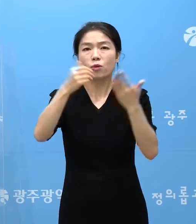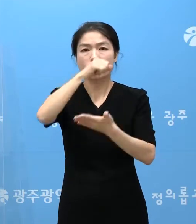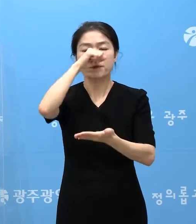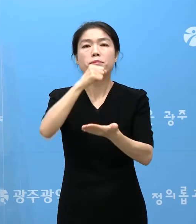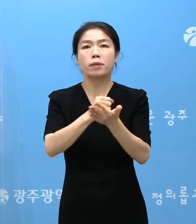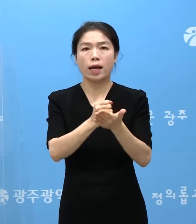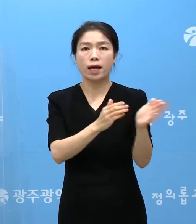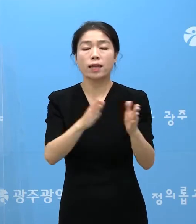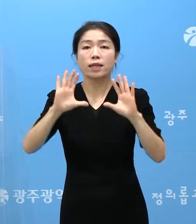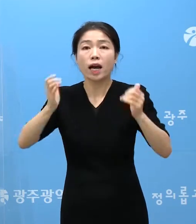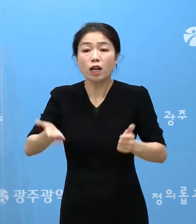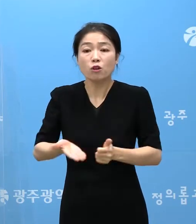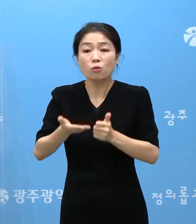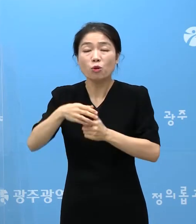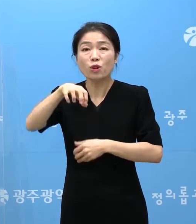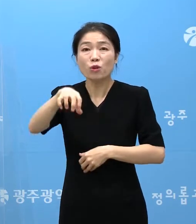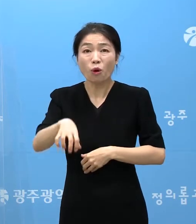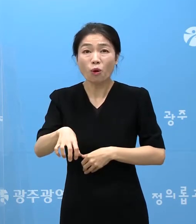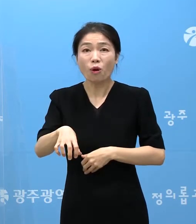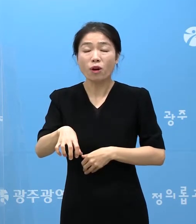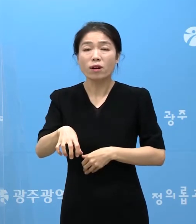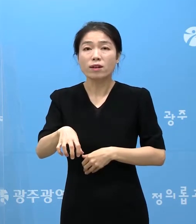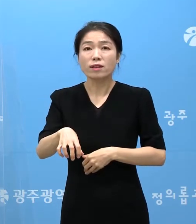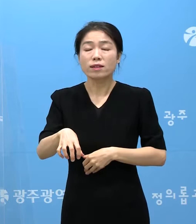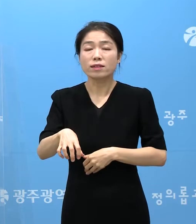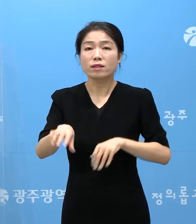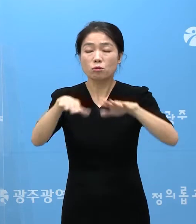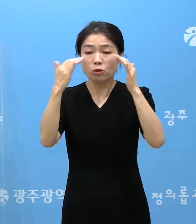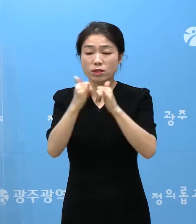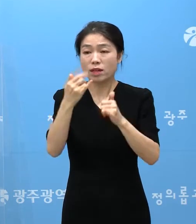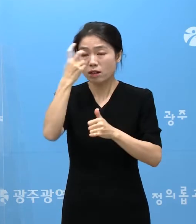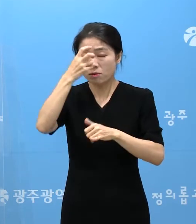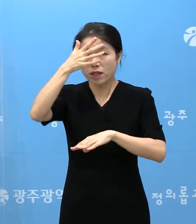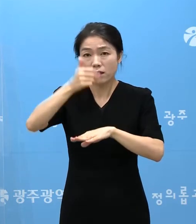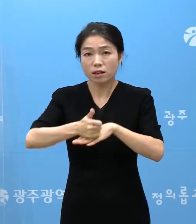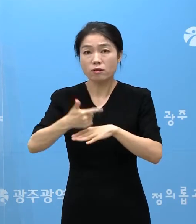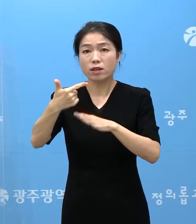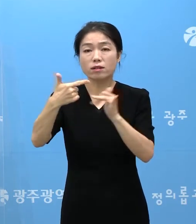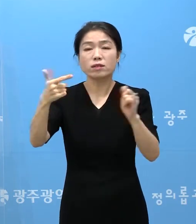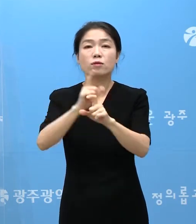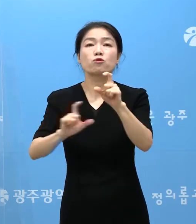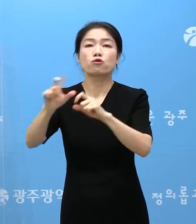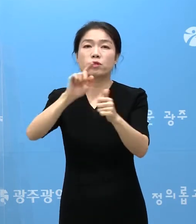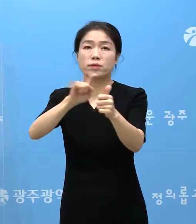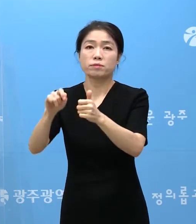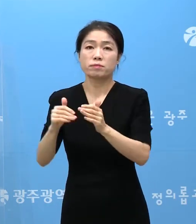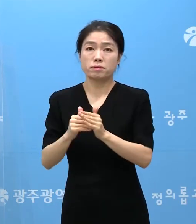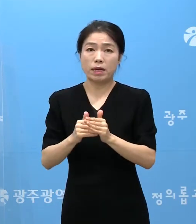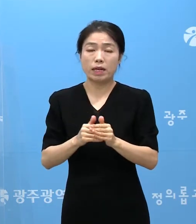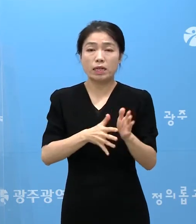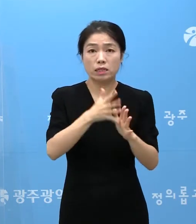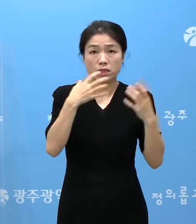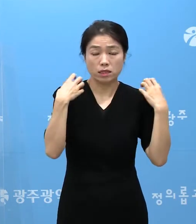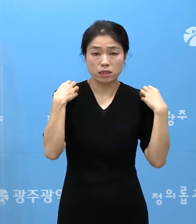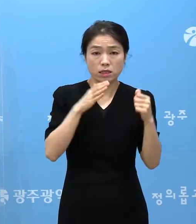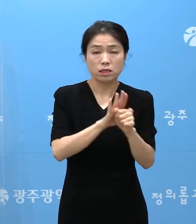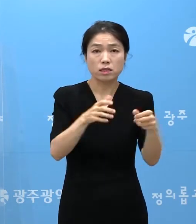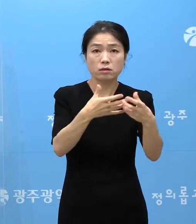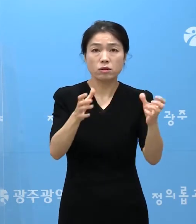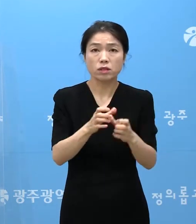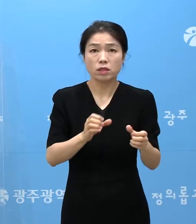나왔고, 아동복지시설 전수검사에서 6분이 추가 확진되었습니다. 시와